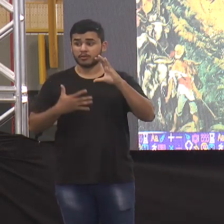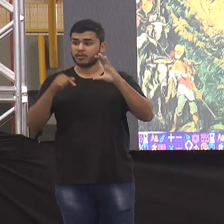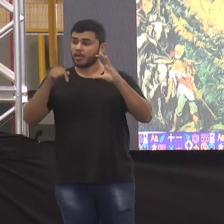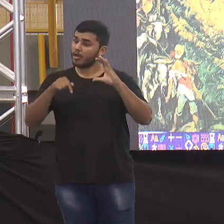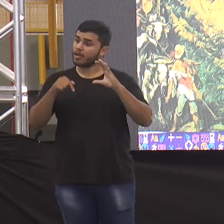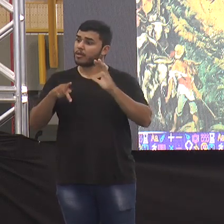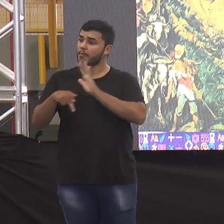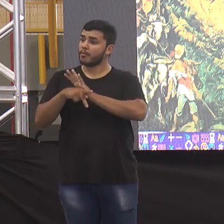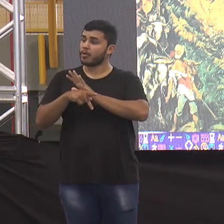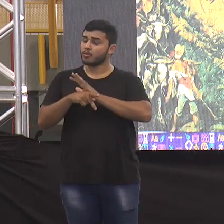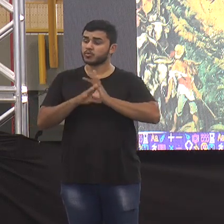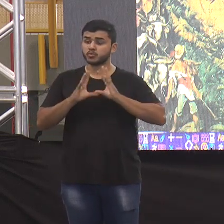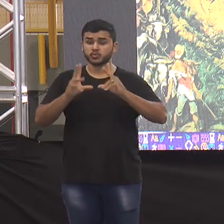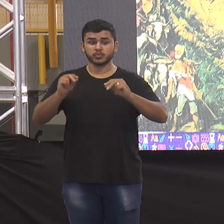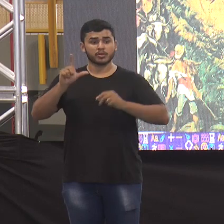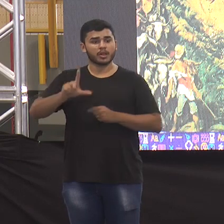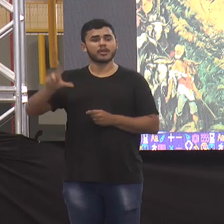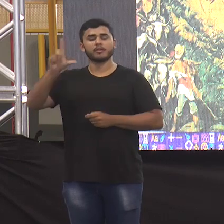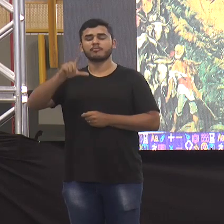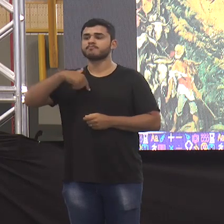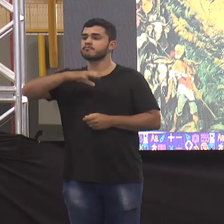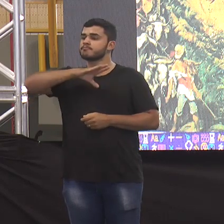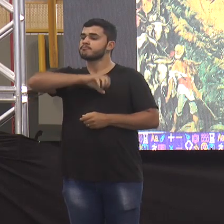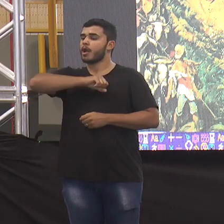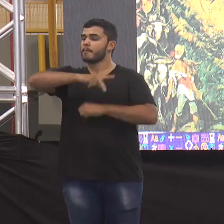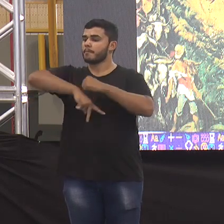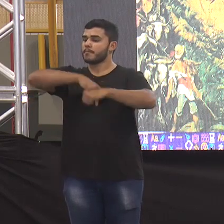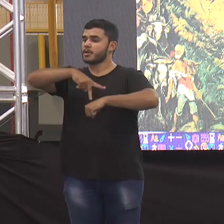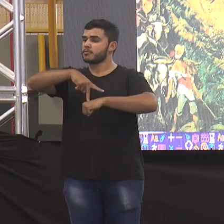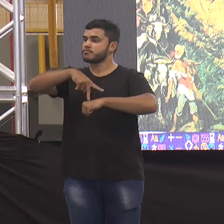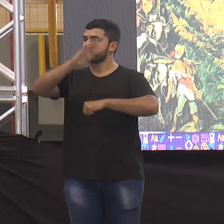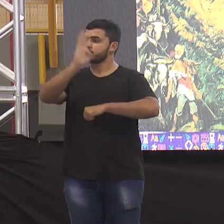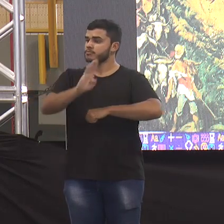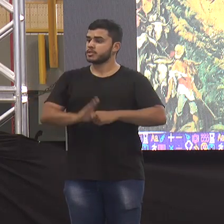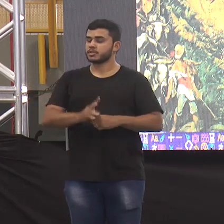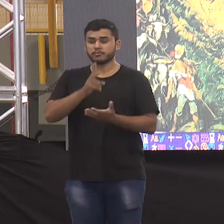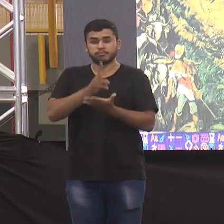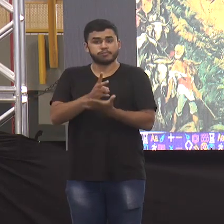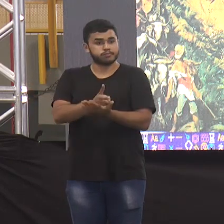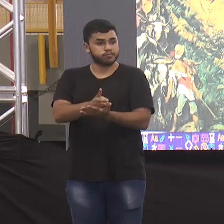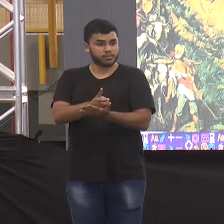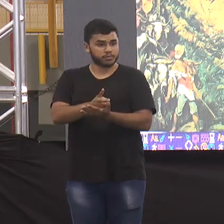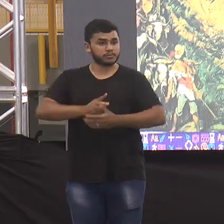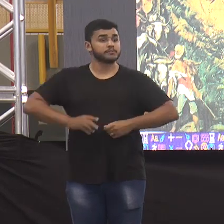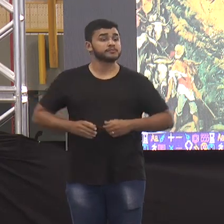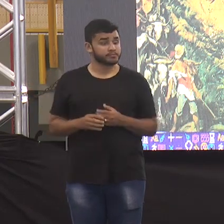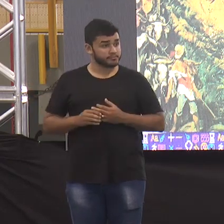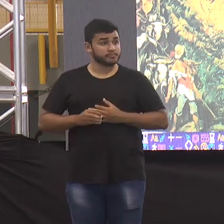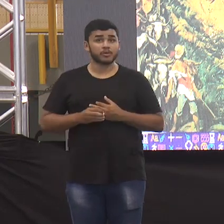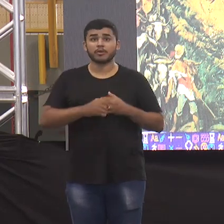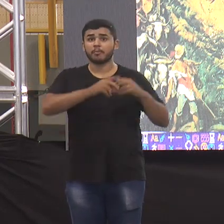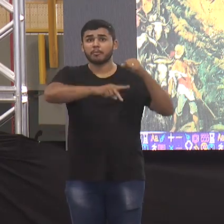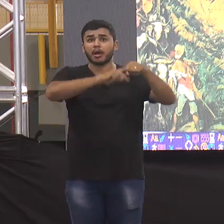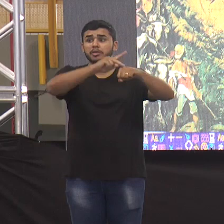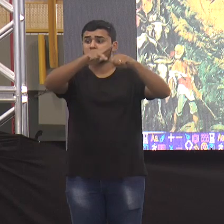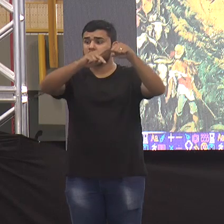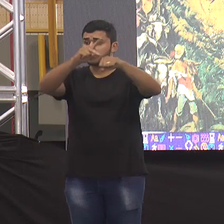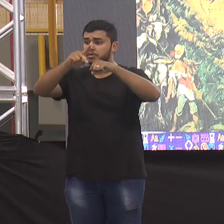nacionalismo. Na verdade, o romantismo ele foi nacionalista onde ele se deu. O romantismo ele foi